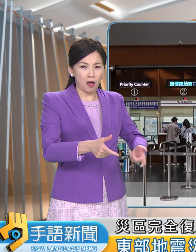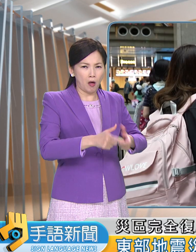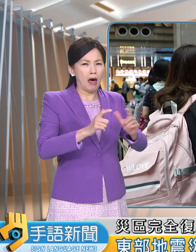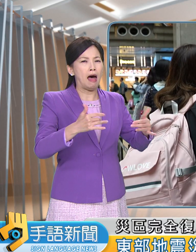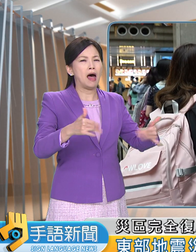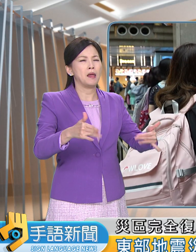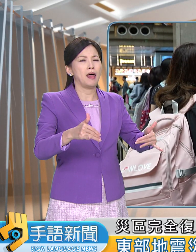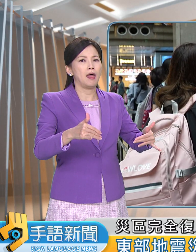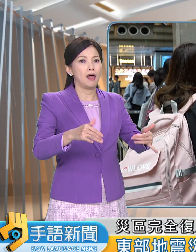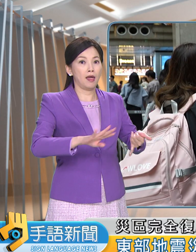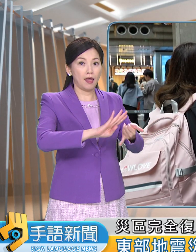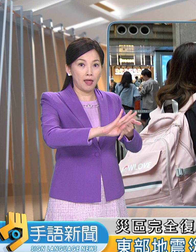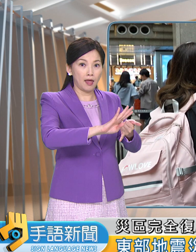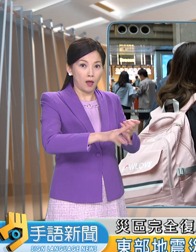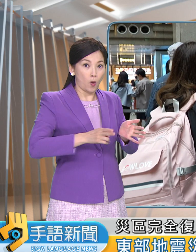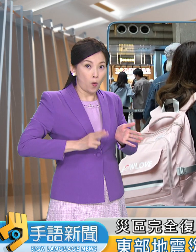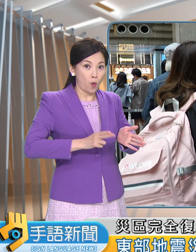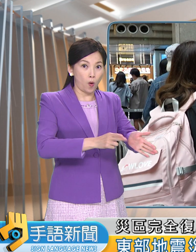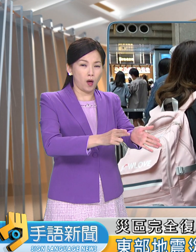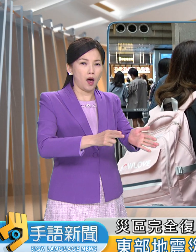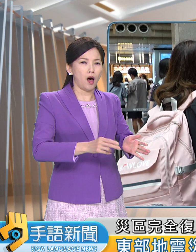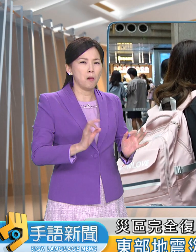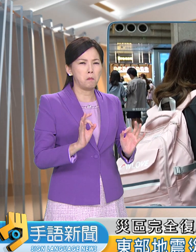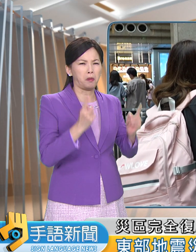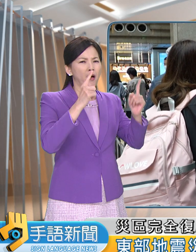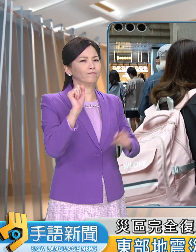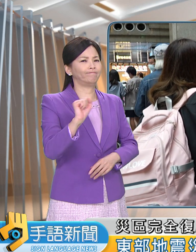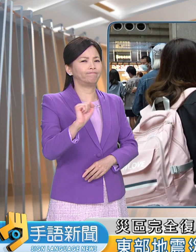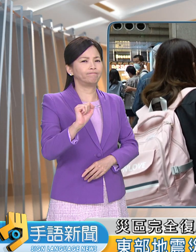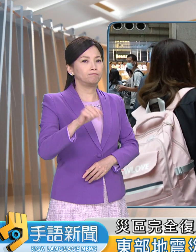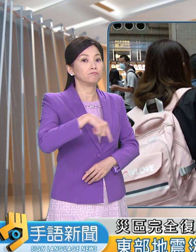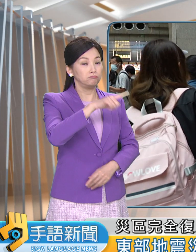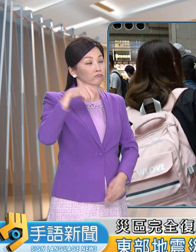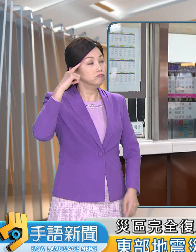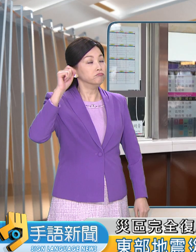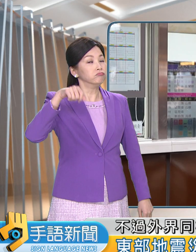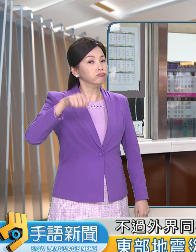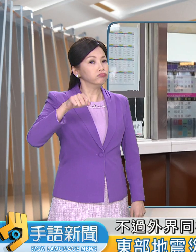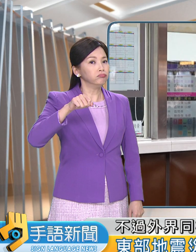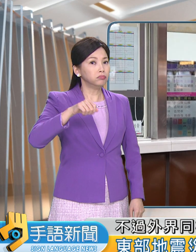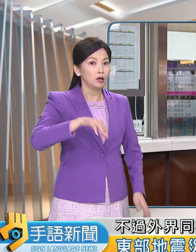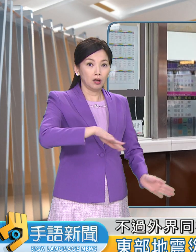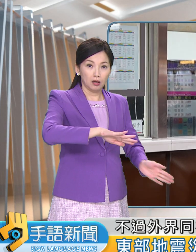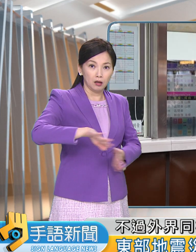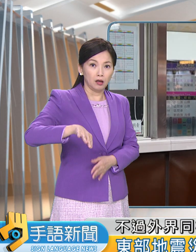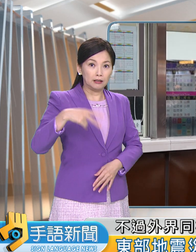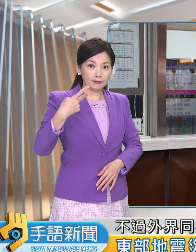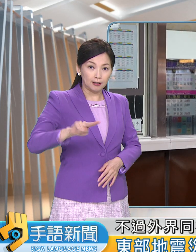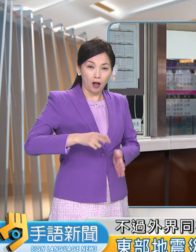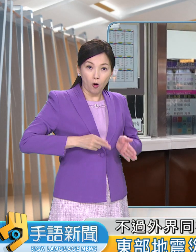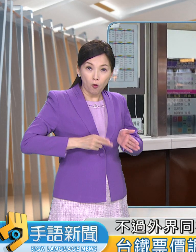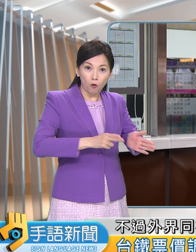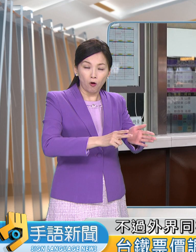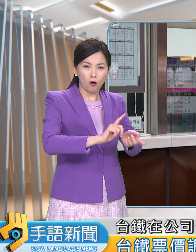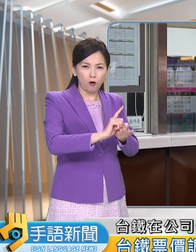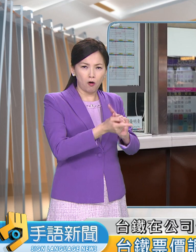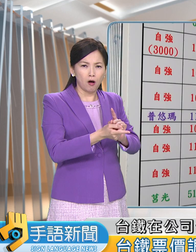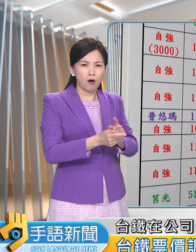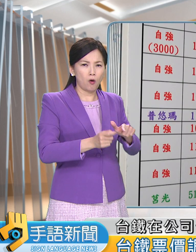全复原之前，动涨台铁东部票价。不过外界同样关心，台铁在